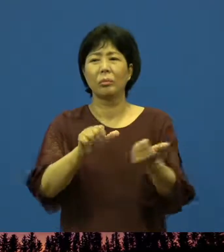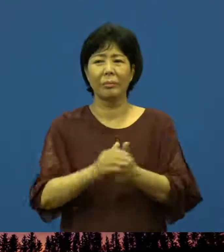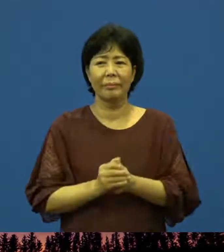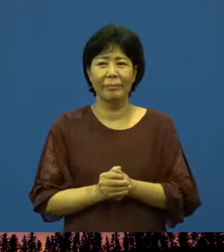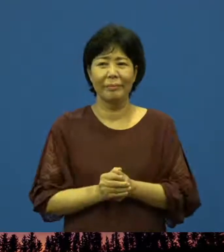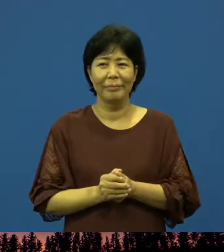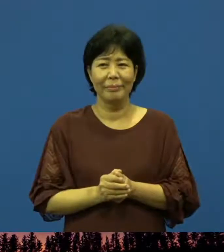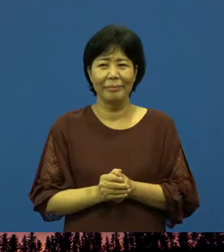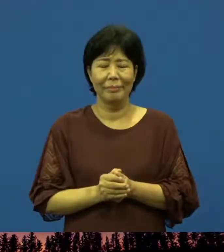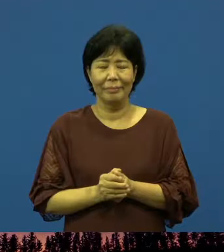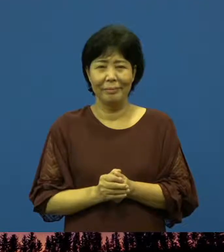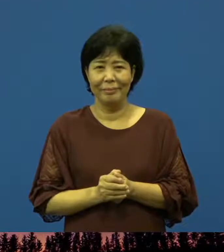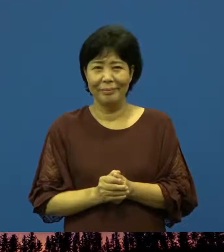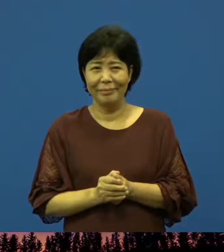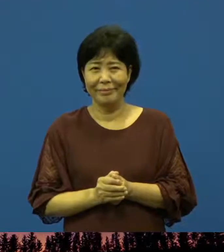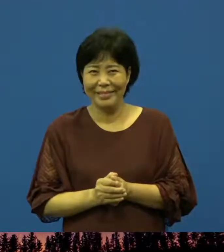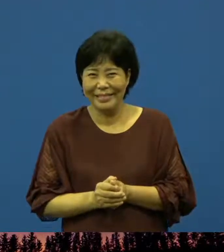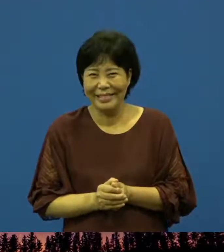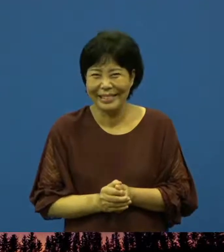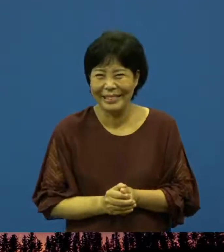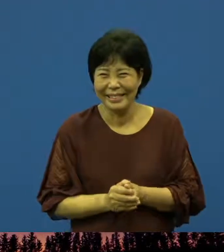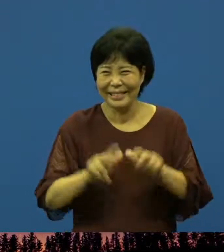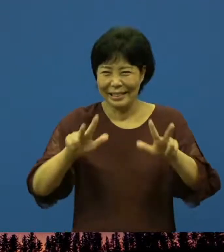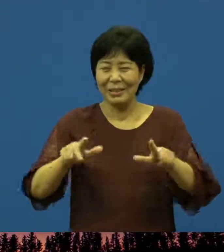여기서 안 계시겠습니다.